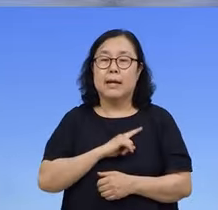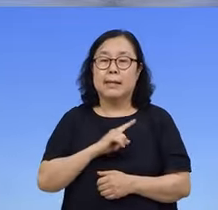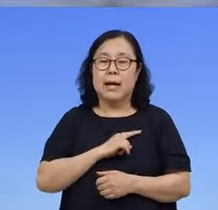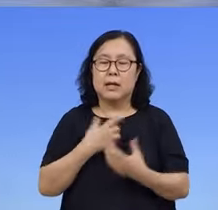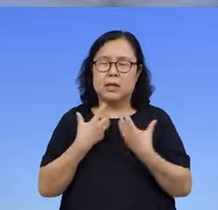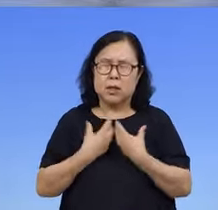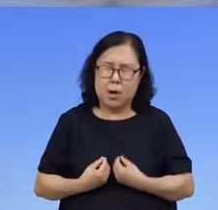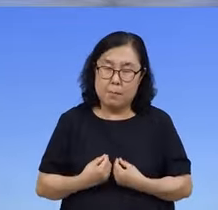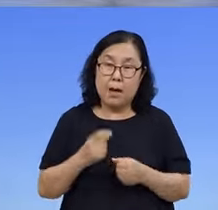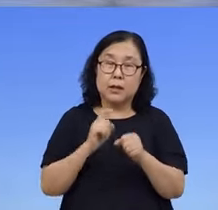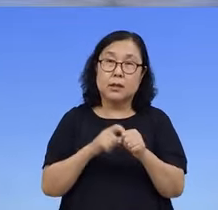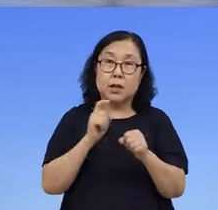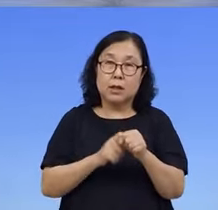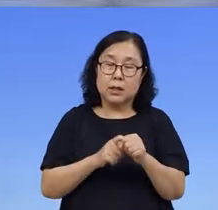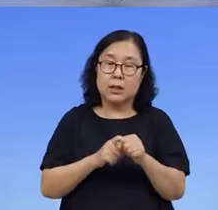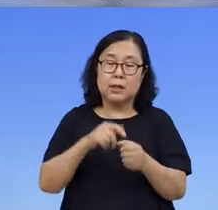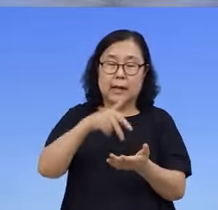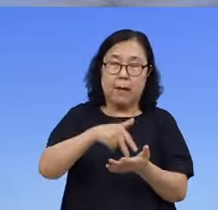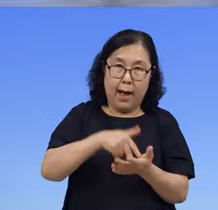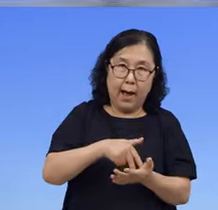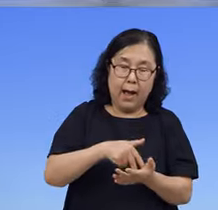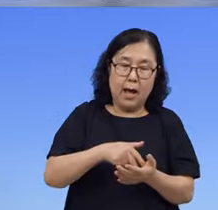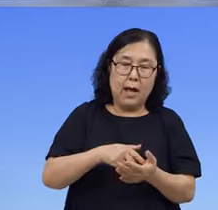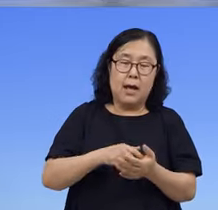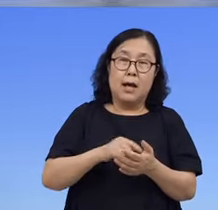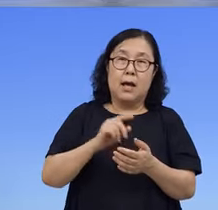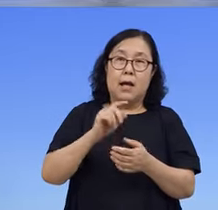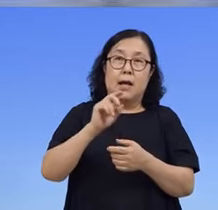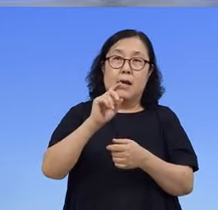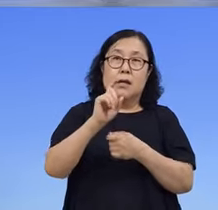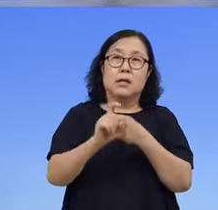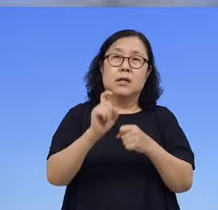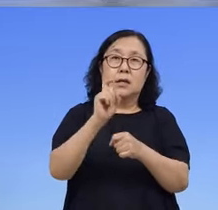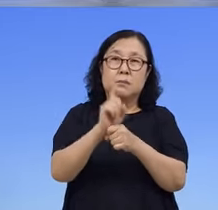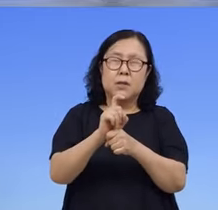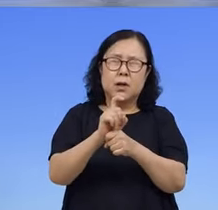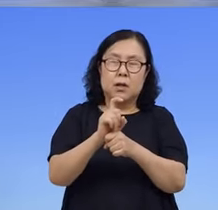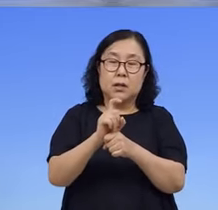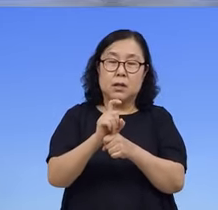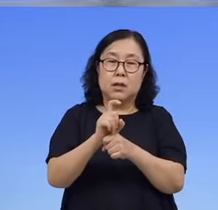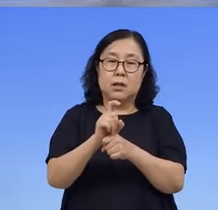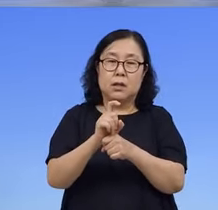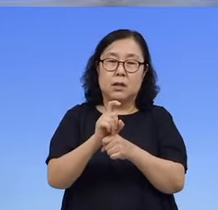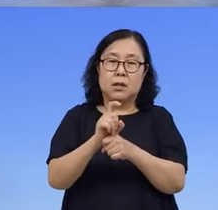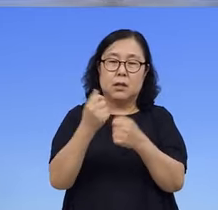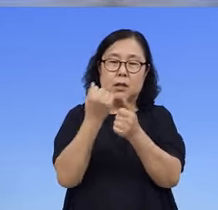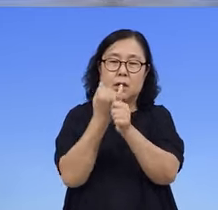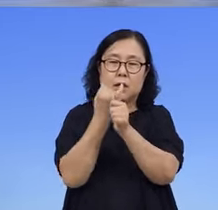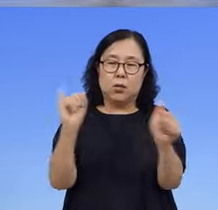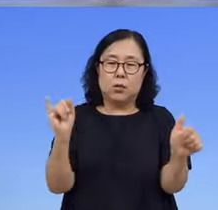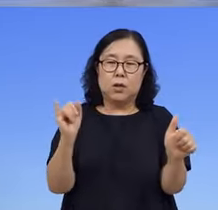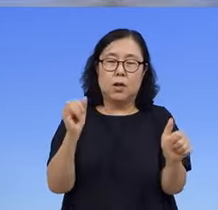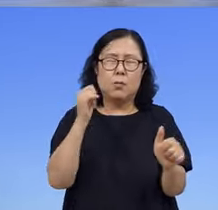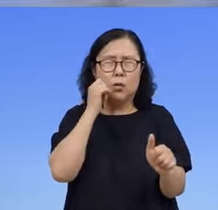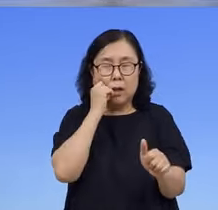가장 절망적인 그 상황, 10년을 버텼지만 성공할 수 없었던 그 낙심된 그 상황의